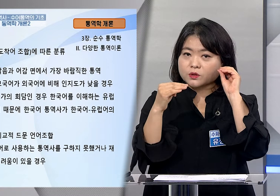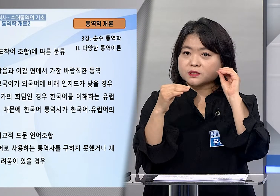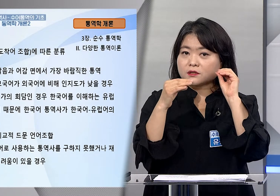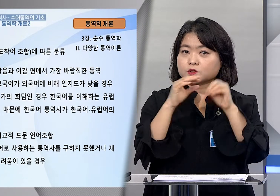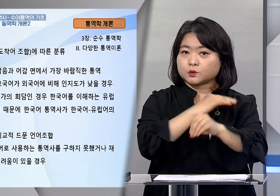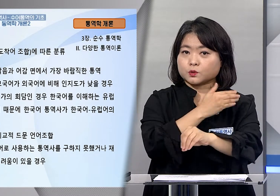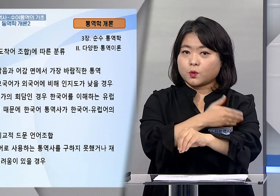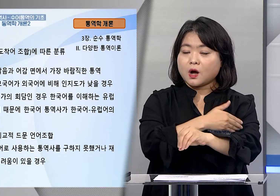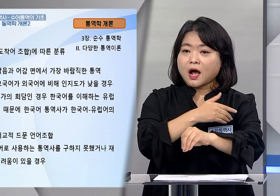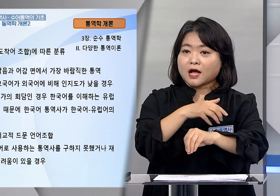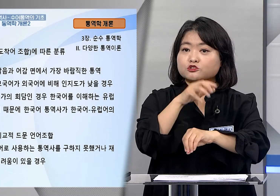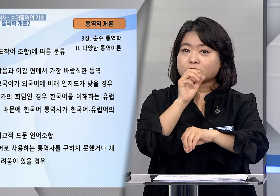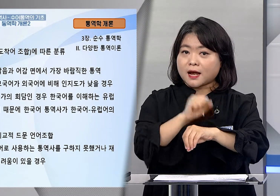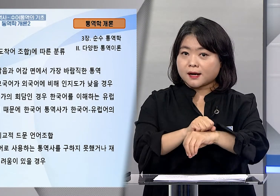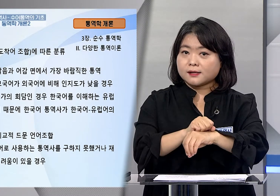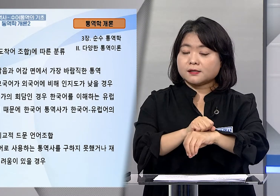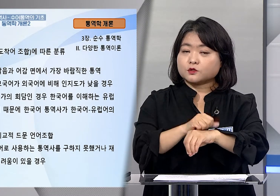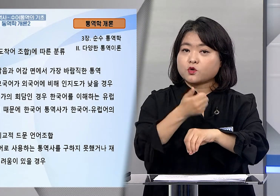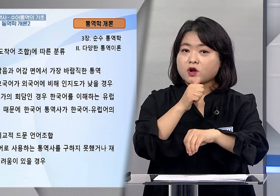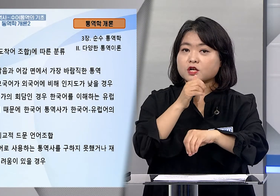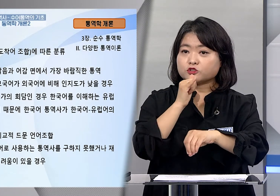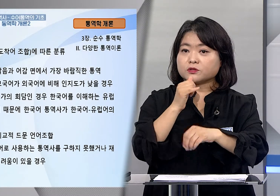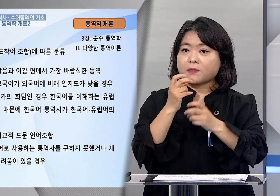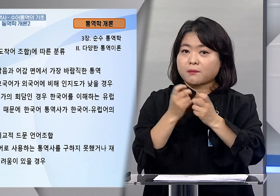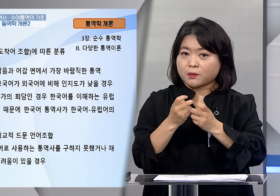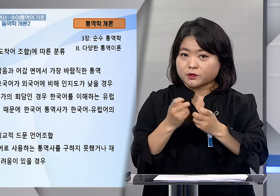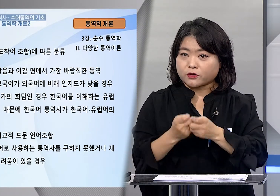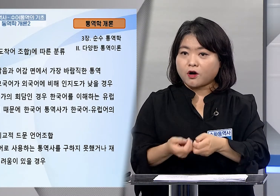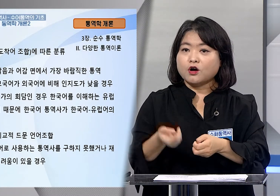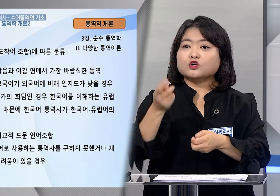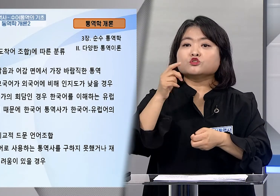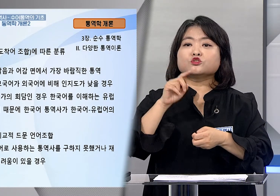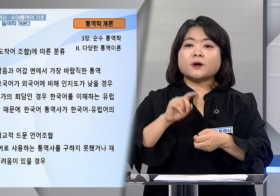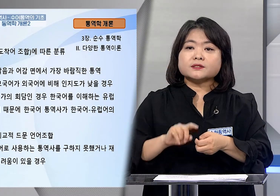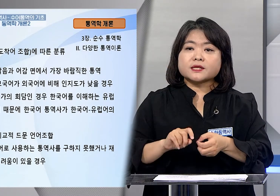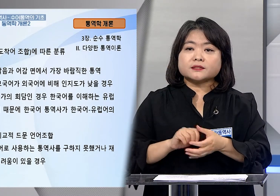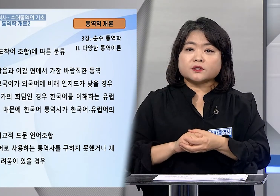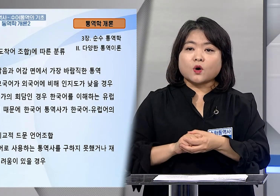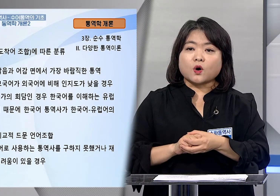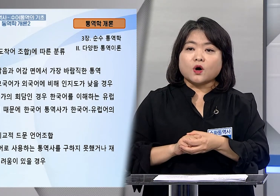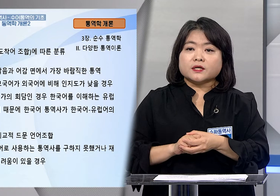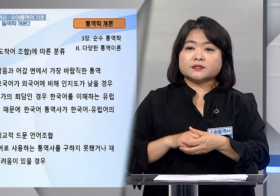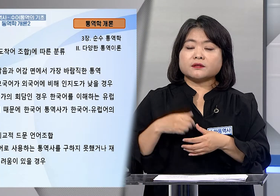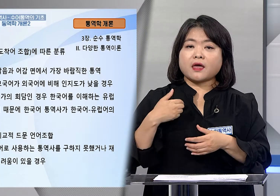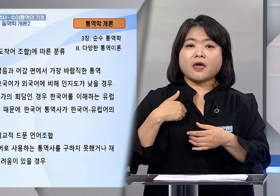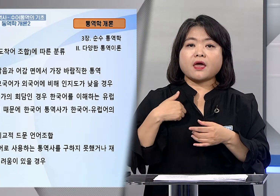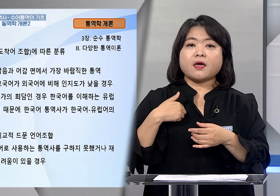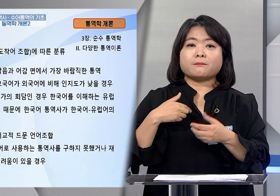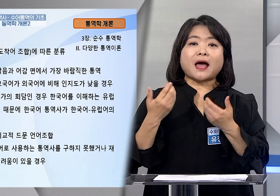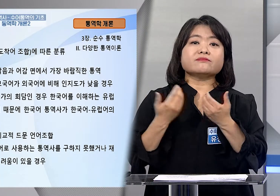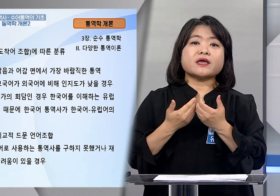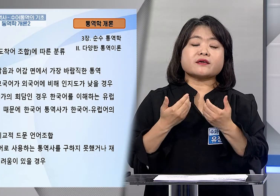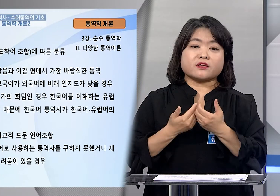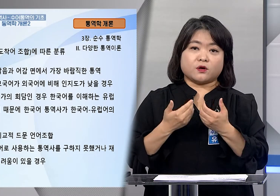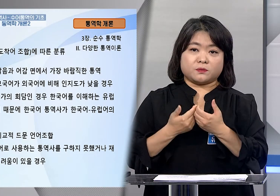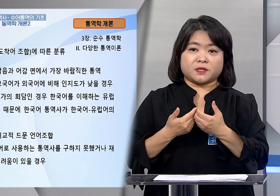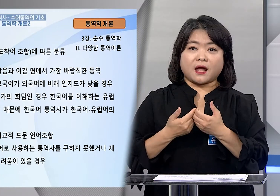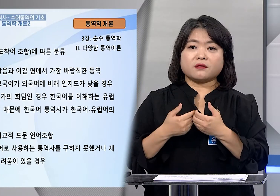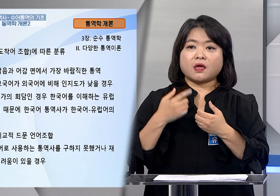실력적으로 아주 잘 통역할 수 있는 방법이고요. 두 번째는요. 이제 내 반대의 개념입니다. 내